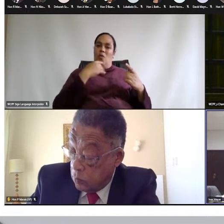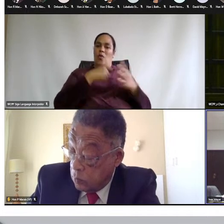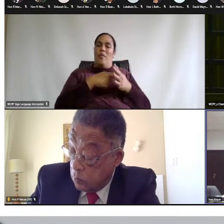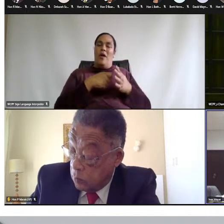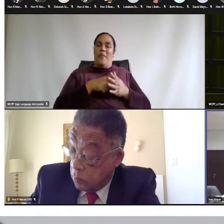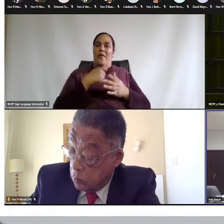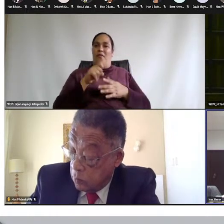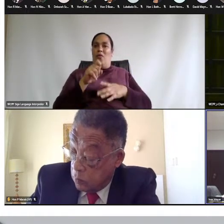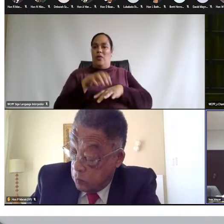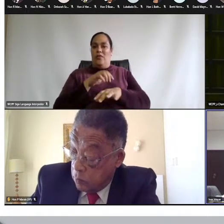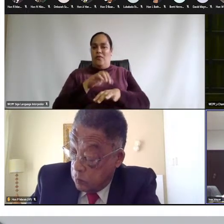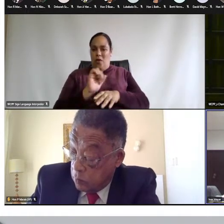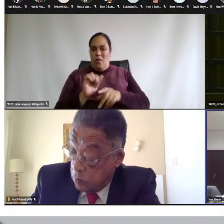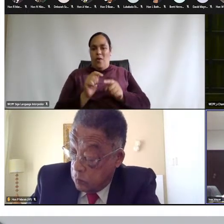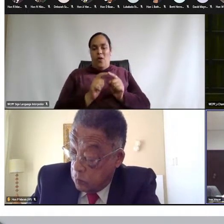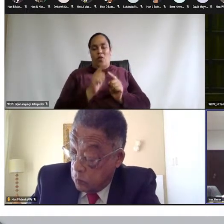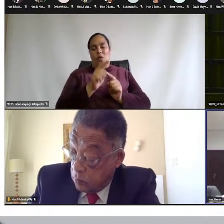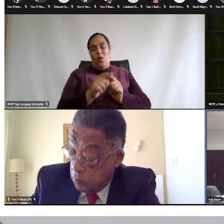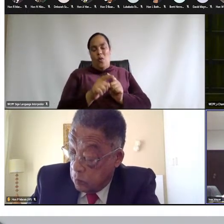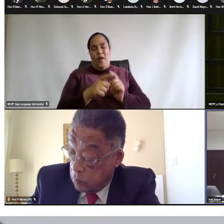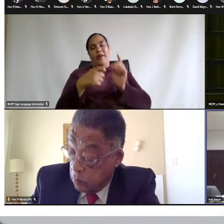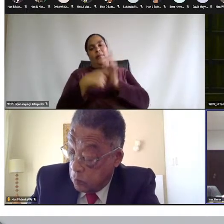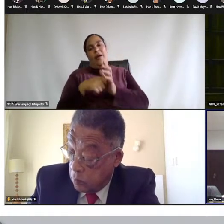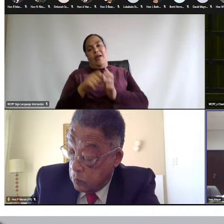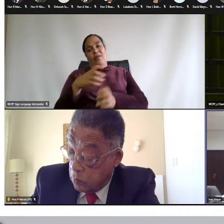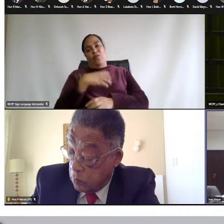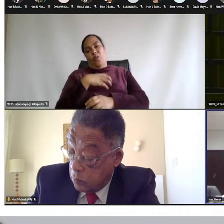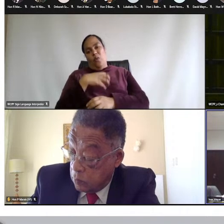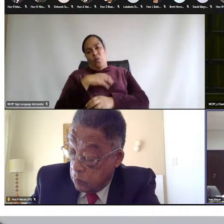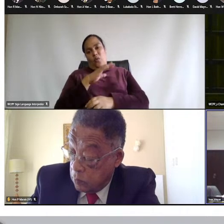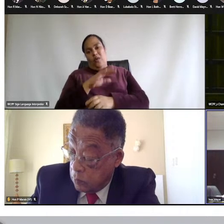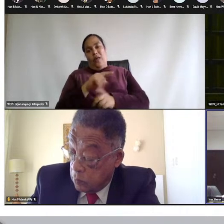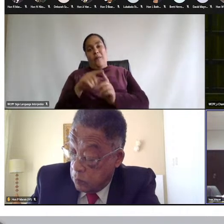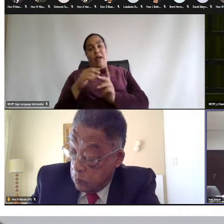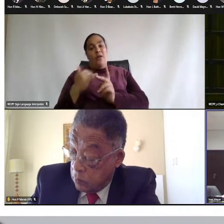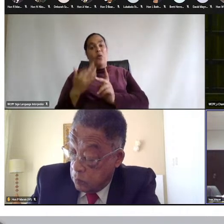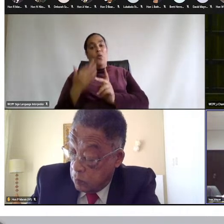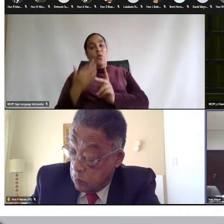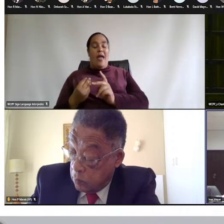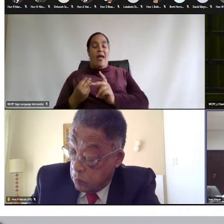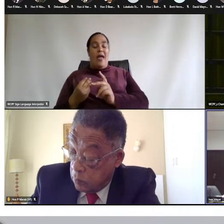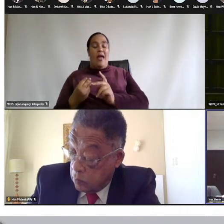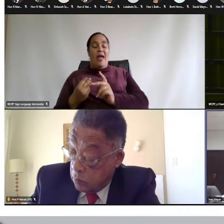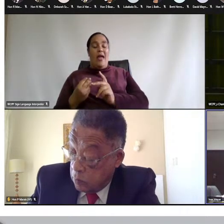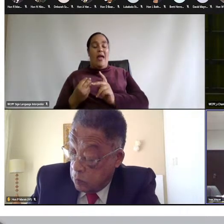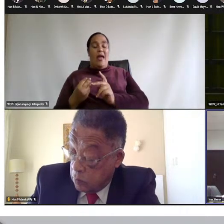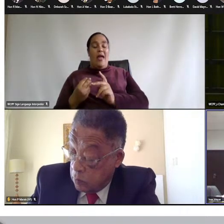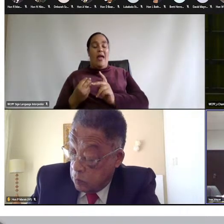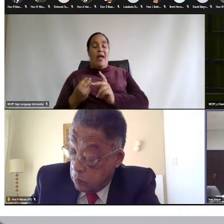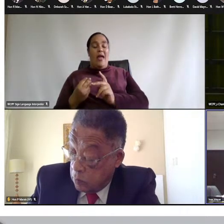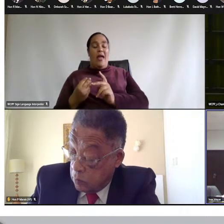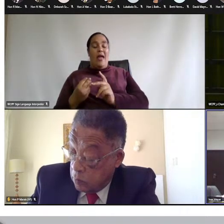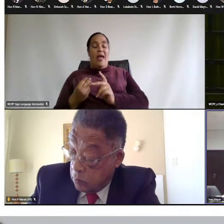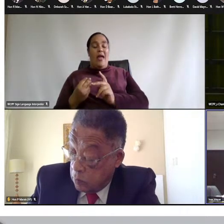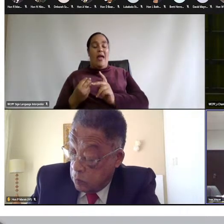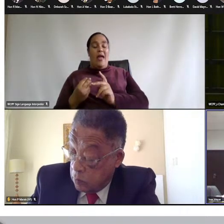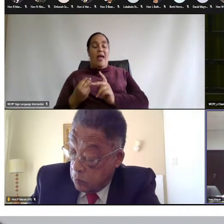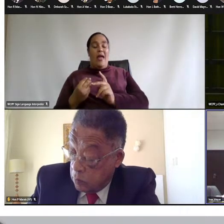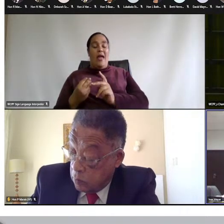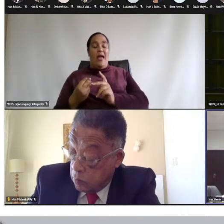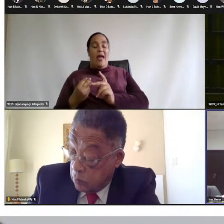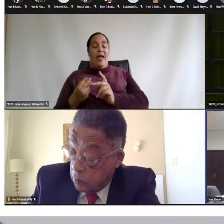plaas, gaan na die koöperasie en hy koop dit op sy eie. Maar wanneer hy droogte hulp kry, meneer Marais, dan open